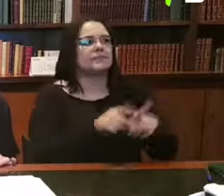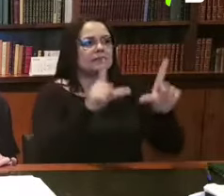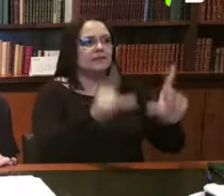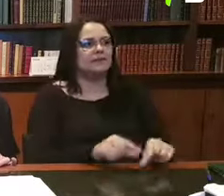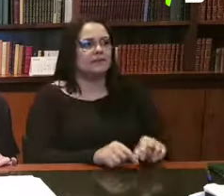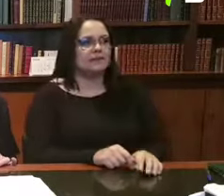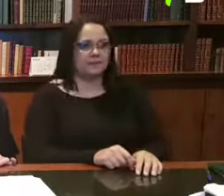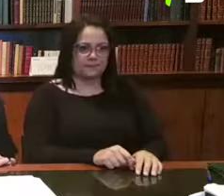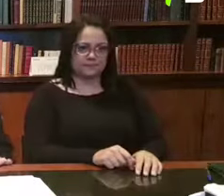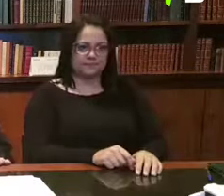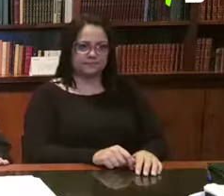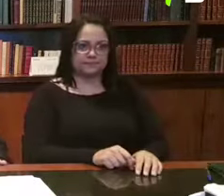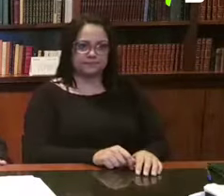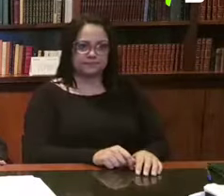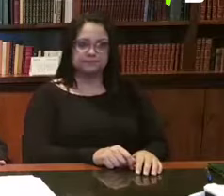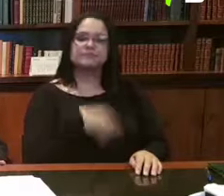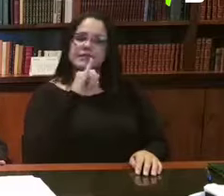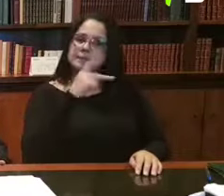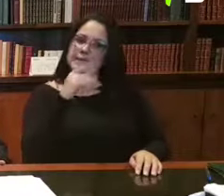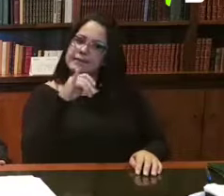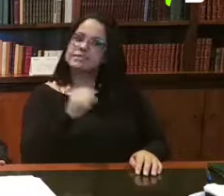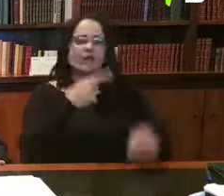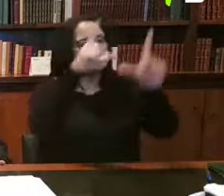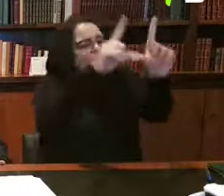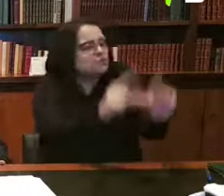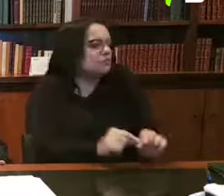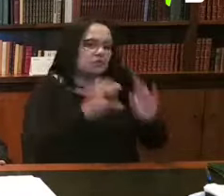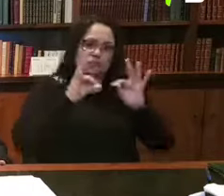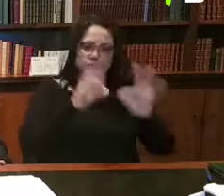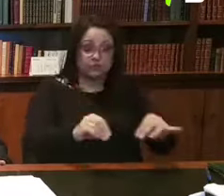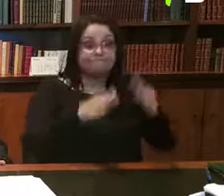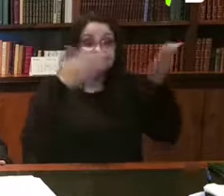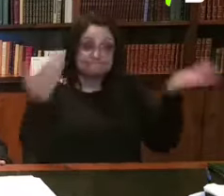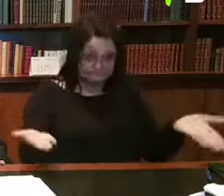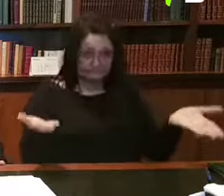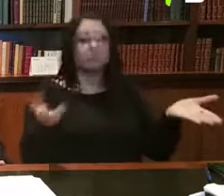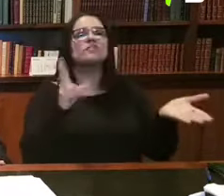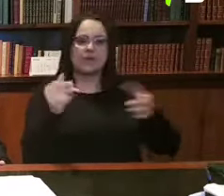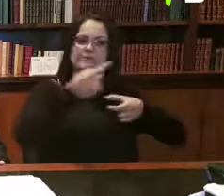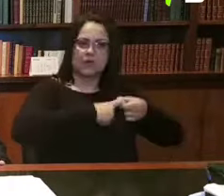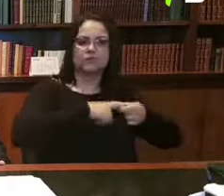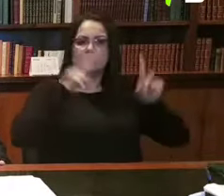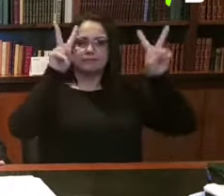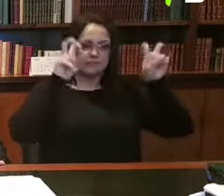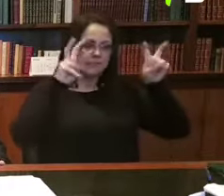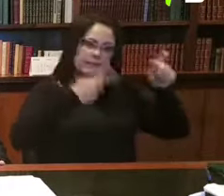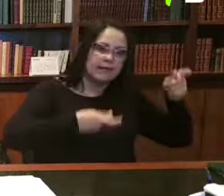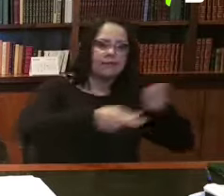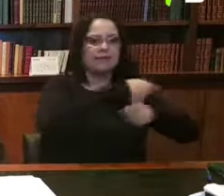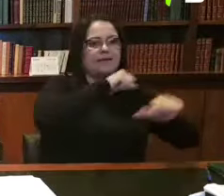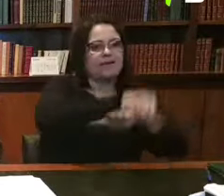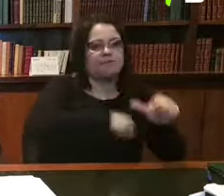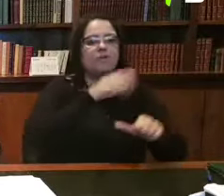comprar fogão geladeira se a gente tirar os países e o preço desaba então nós vamos nós vamos retomar nossa agenda de reformas